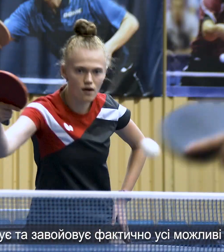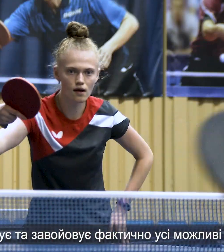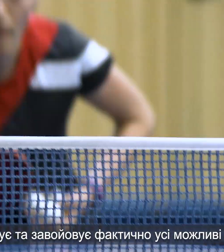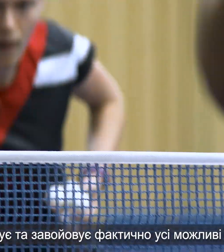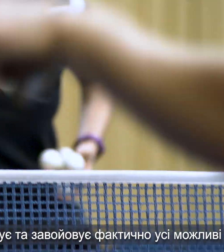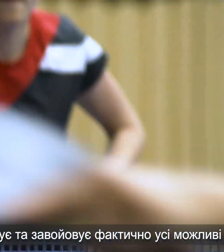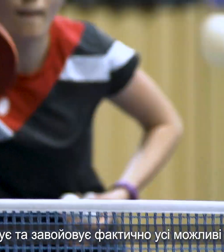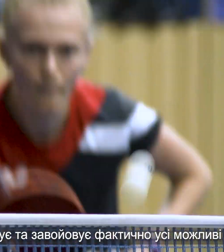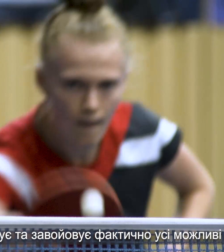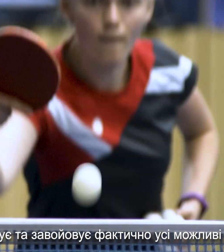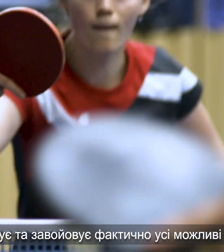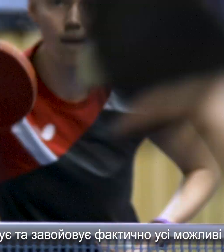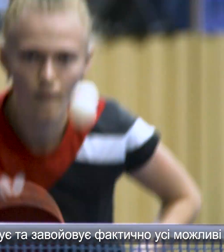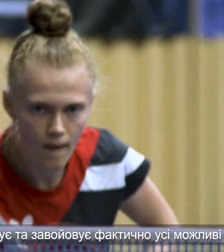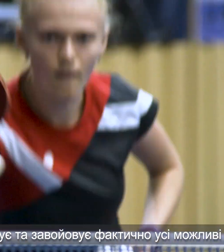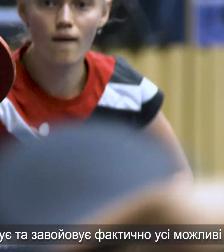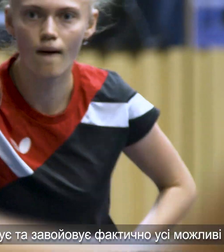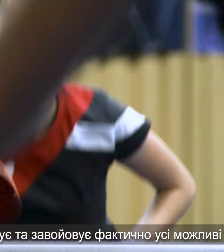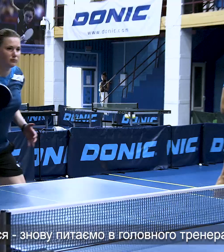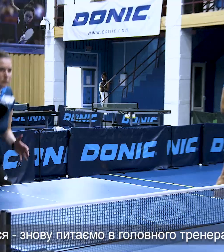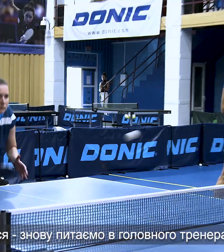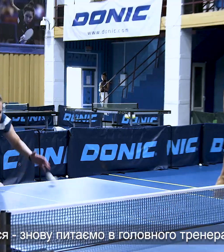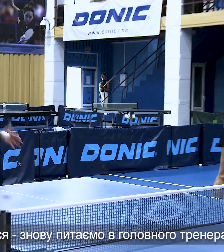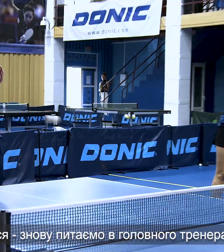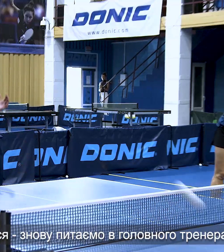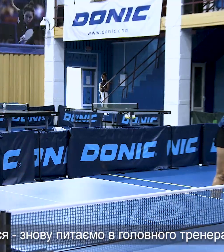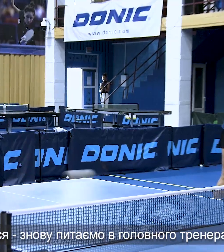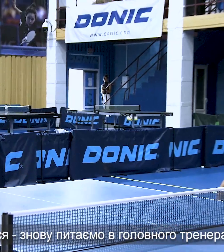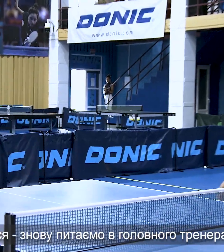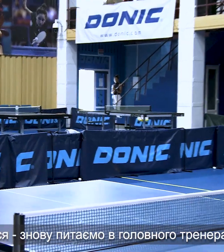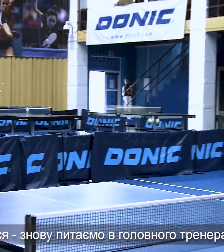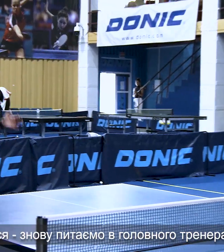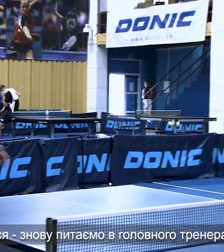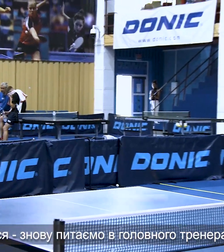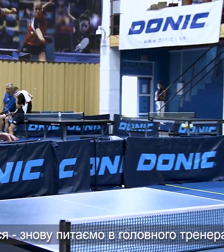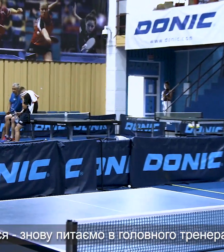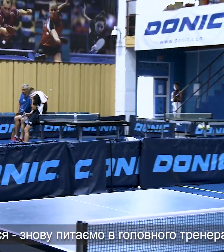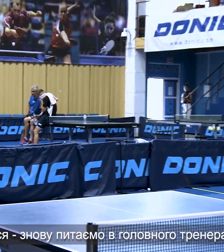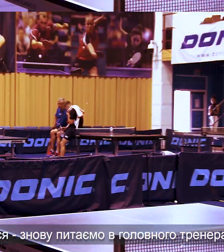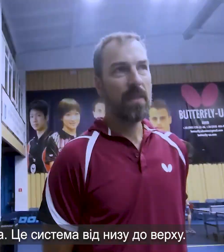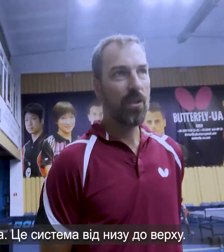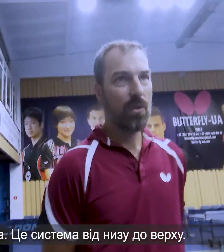та завойовує фактично усі можливі трофеї. Чому так стається, знову питаємо в головного тренера. Це